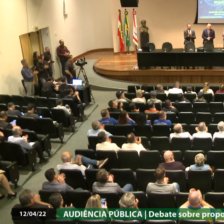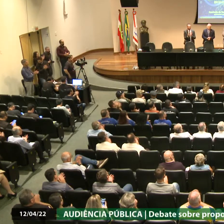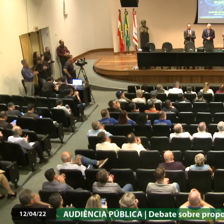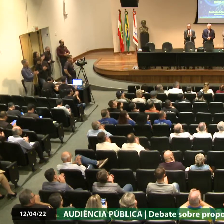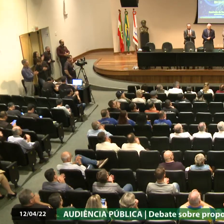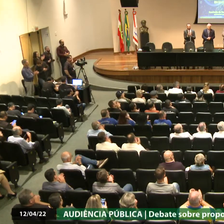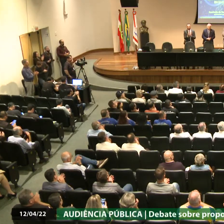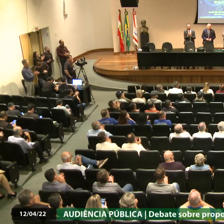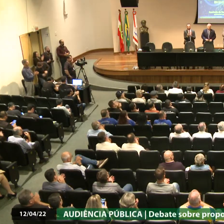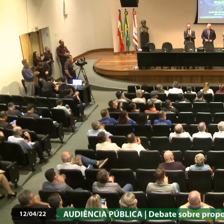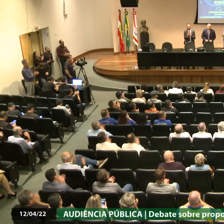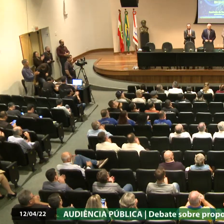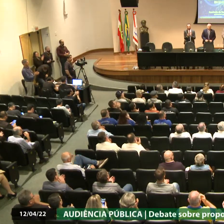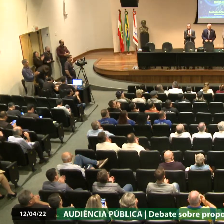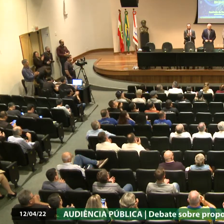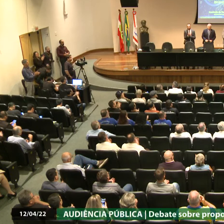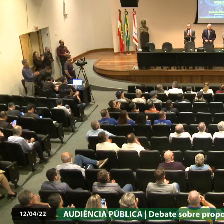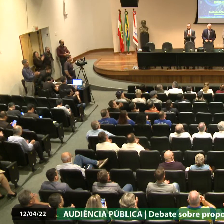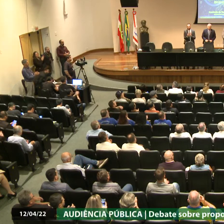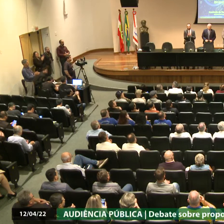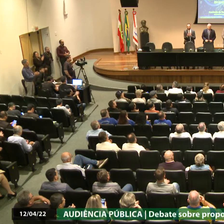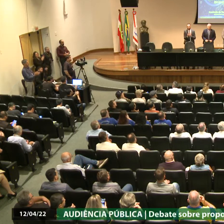E aí